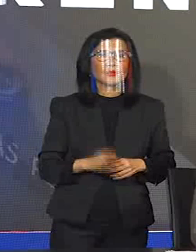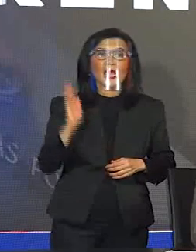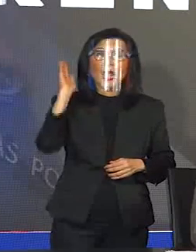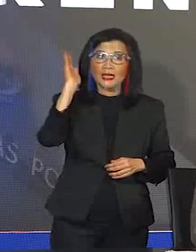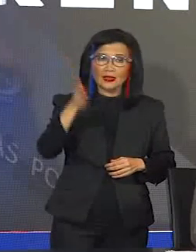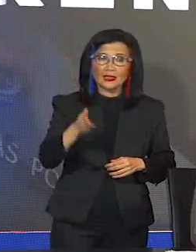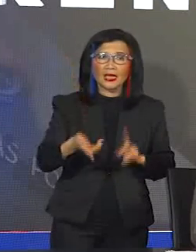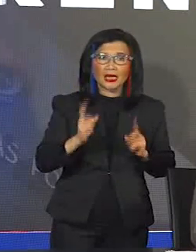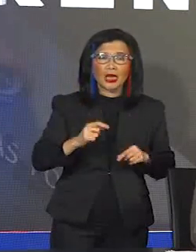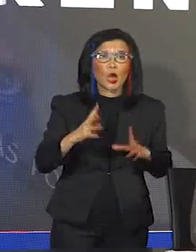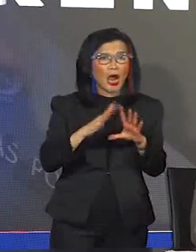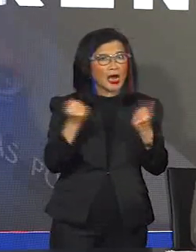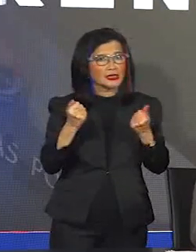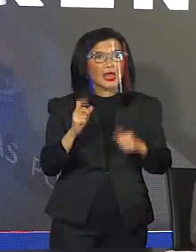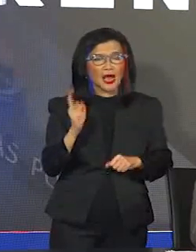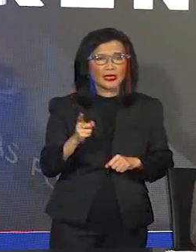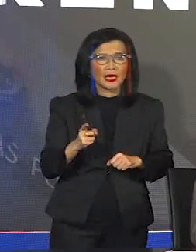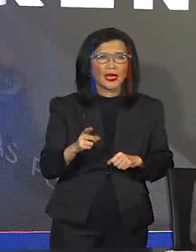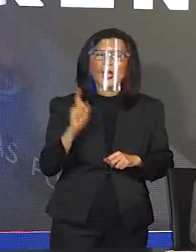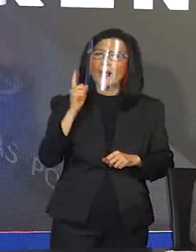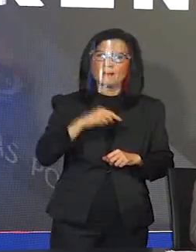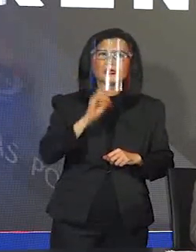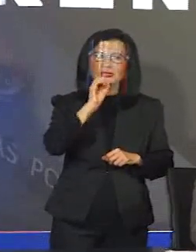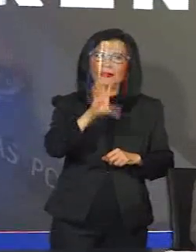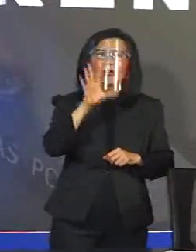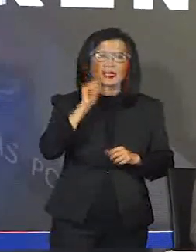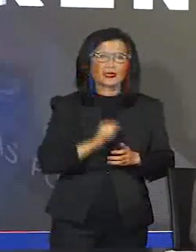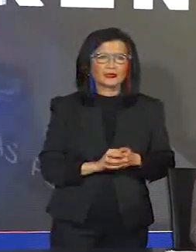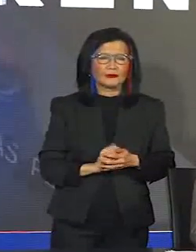Nanti ketika hasilnya sudah ada tentunya akan kami sampaikan kepada